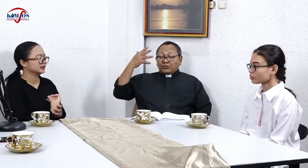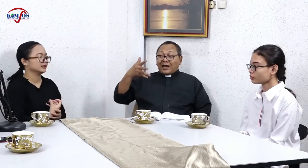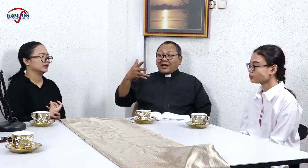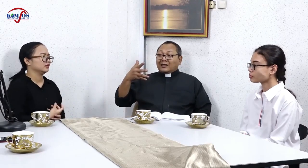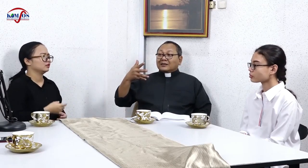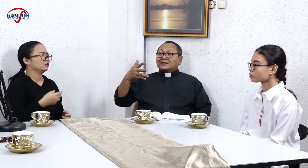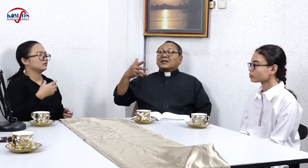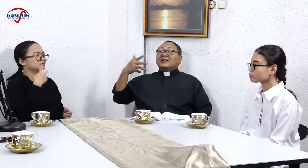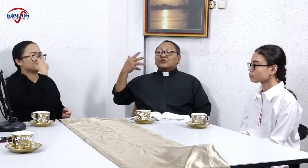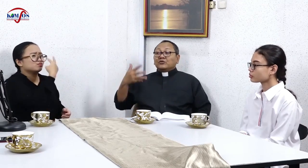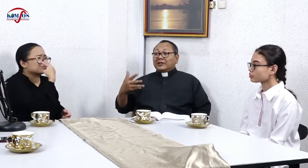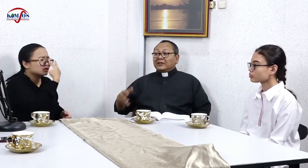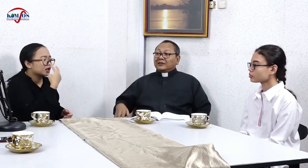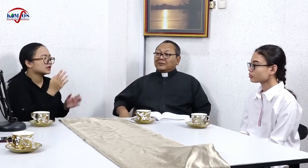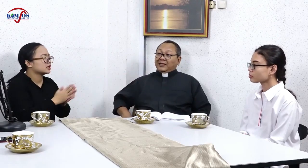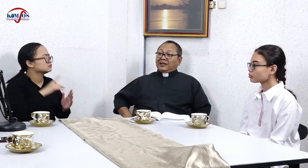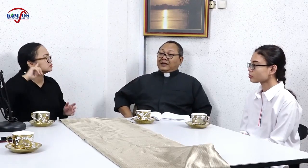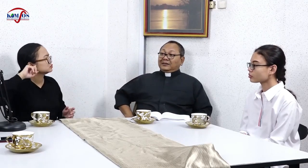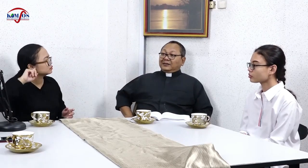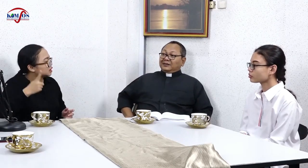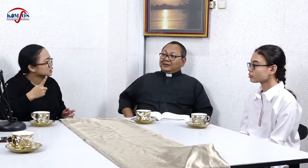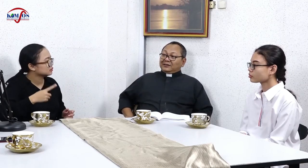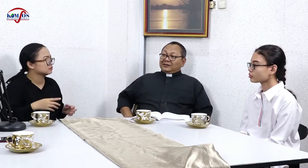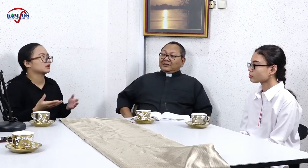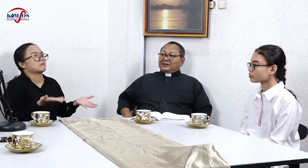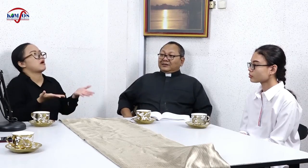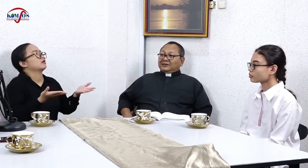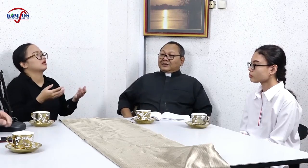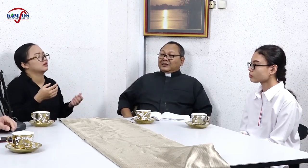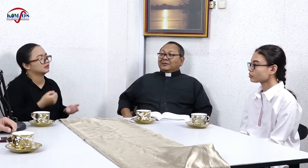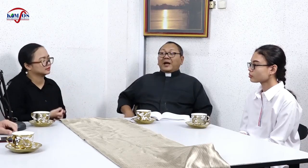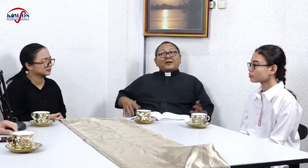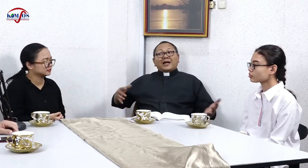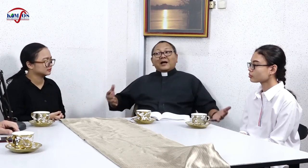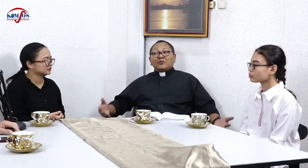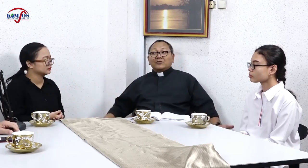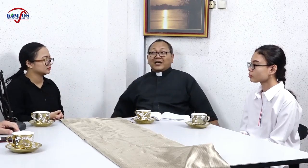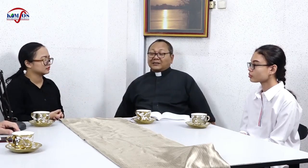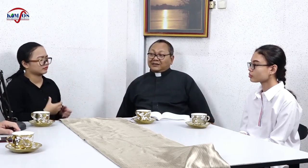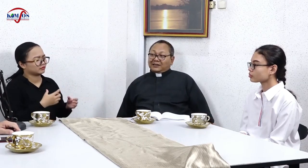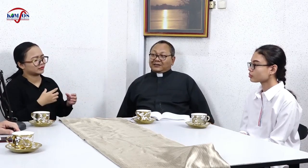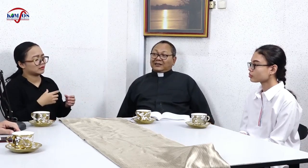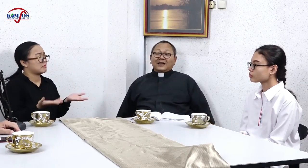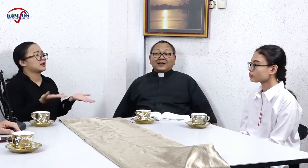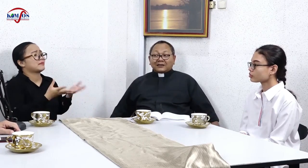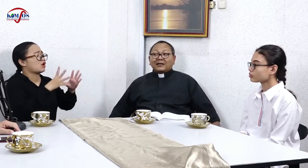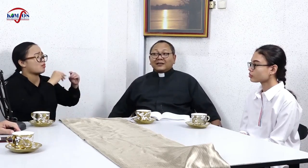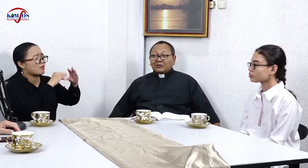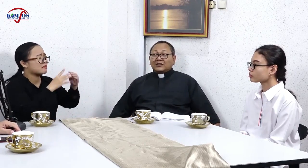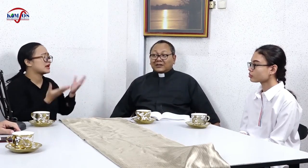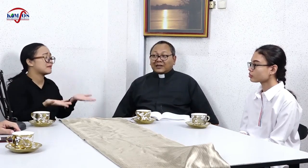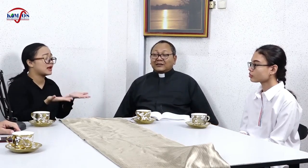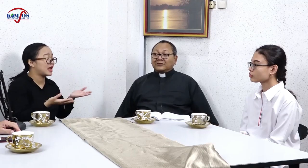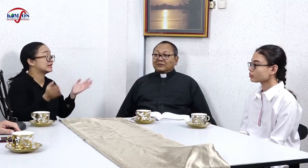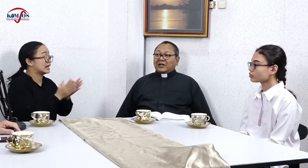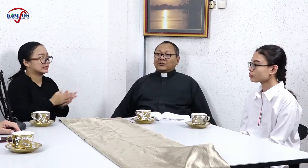buta sekaligus tuli bayangkan Jadi bagaimana komunikasinya dan dia datang